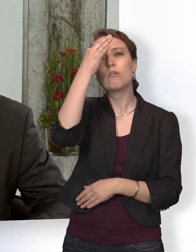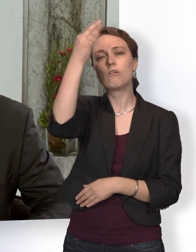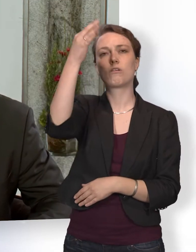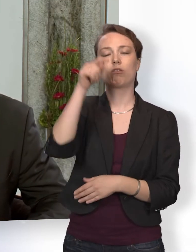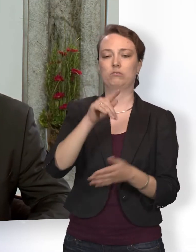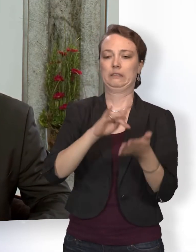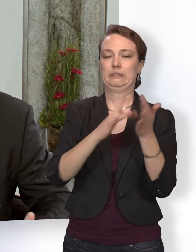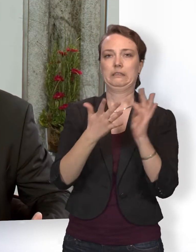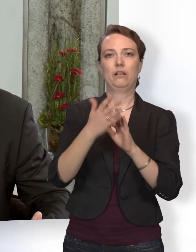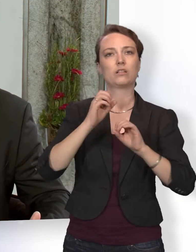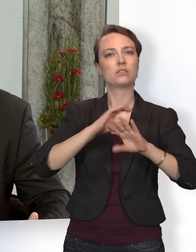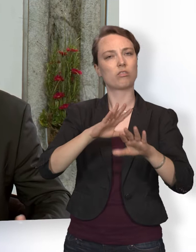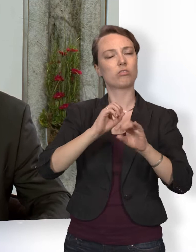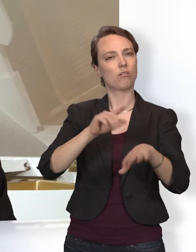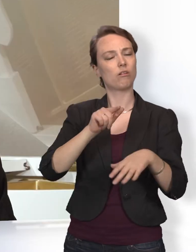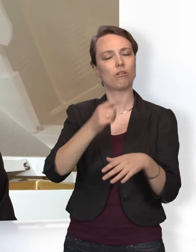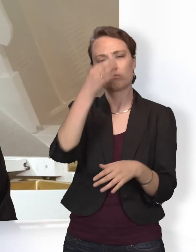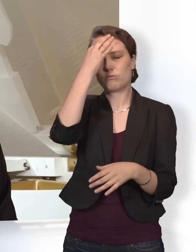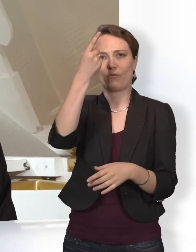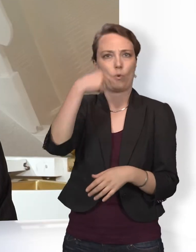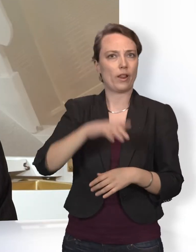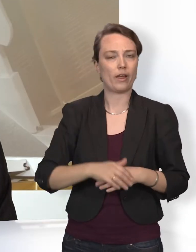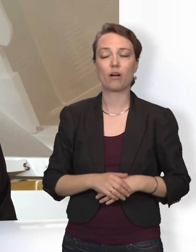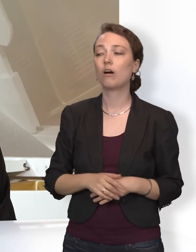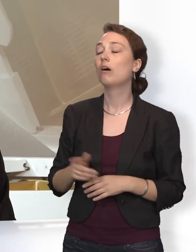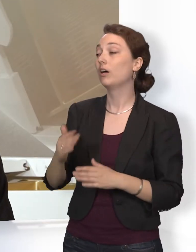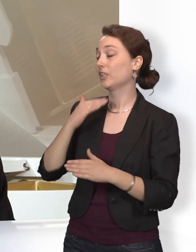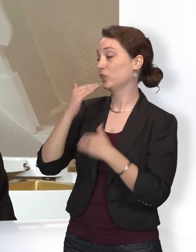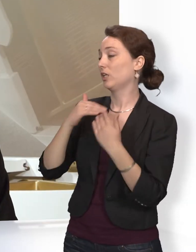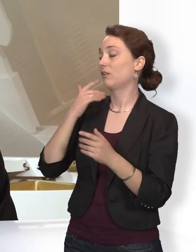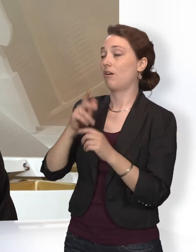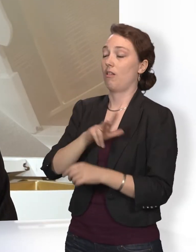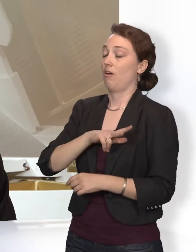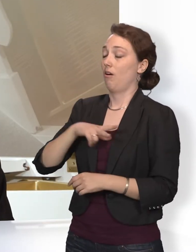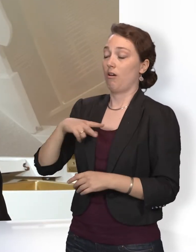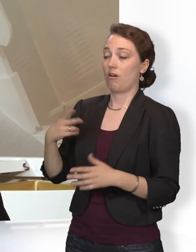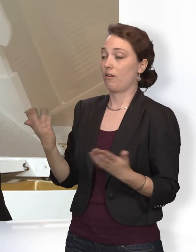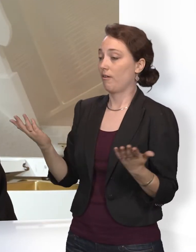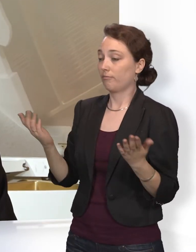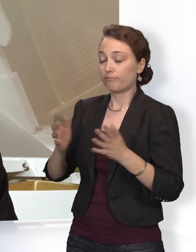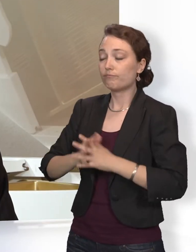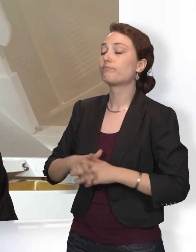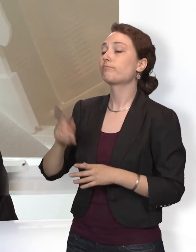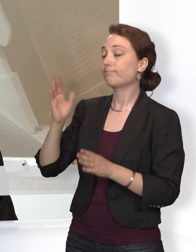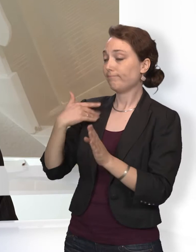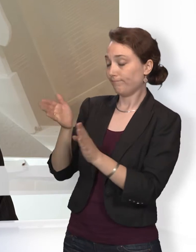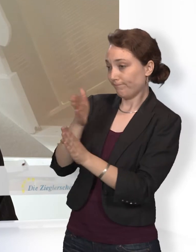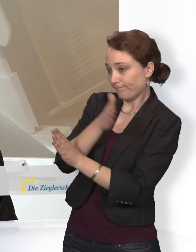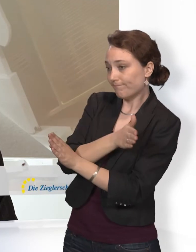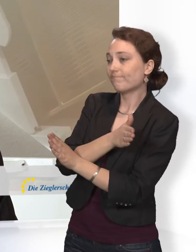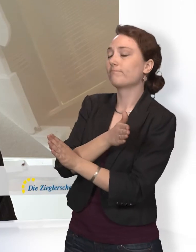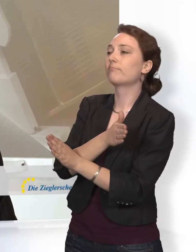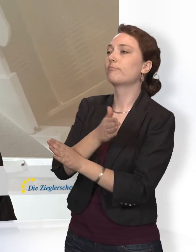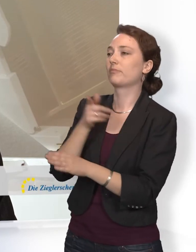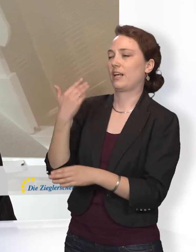Sender ins Leben zu rufen? Gut, gibt's eine lange Geschichte. Vorher, ich bin durch eine